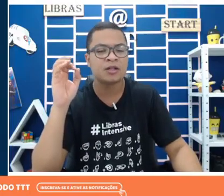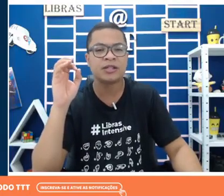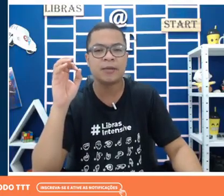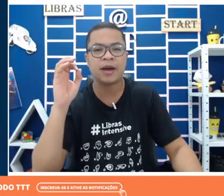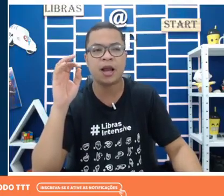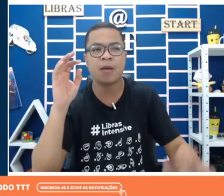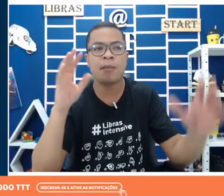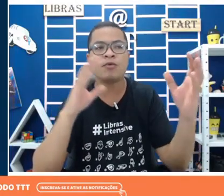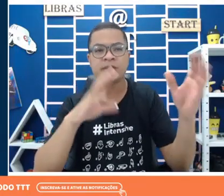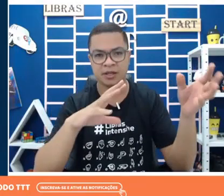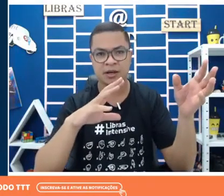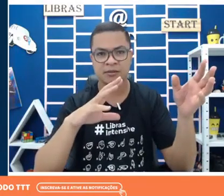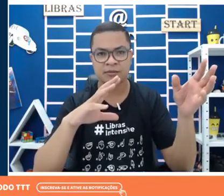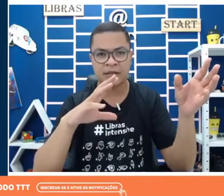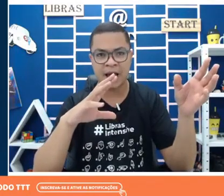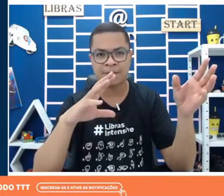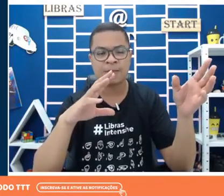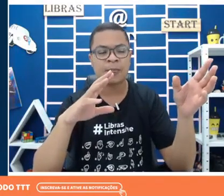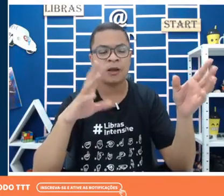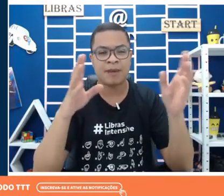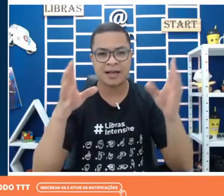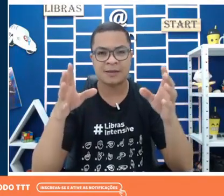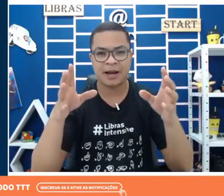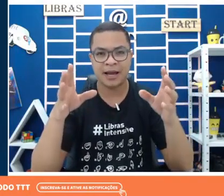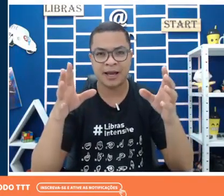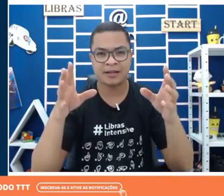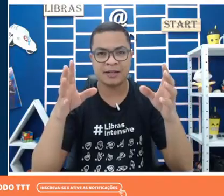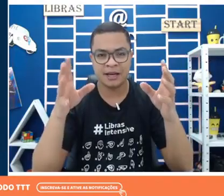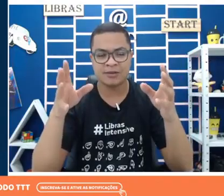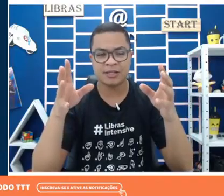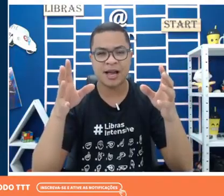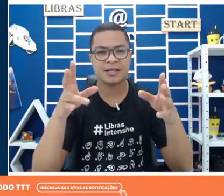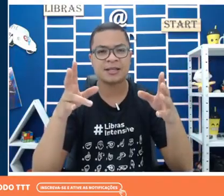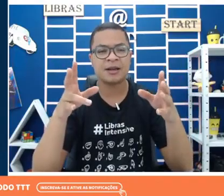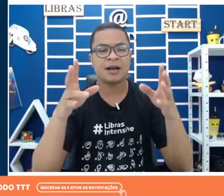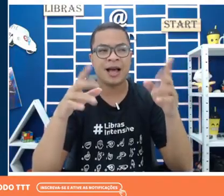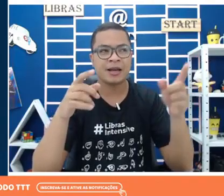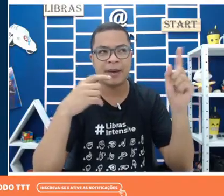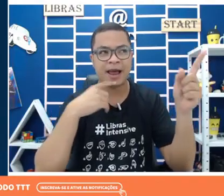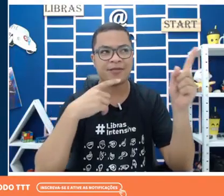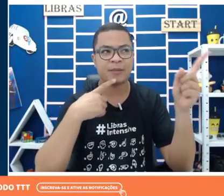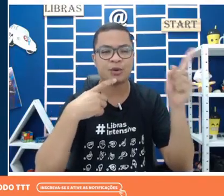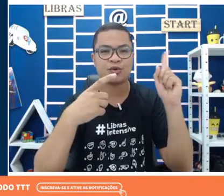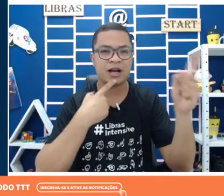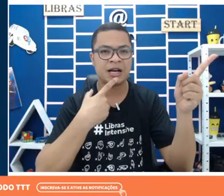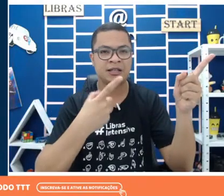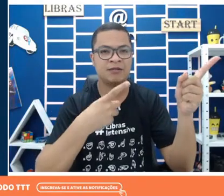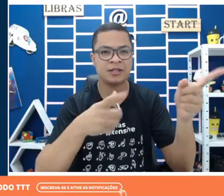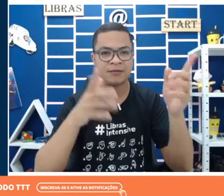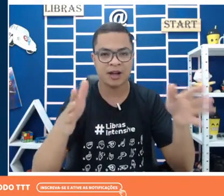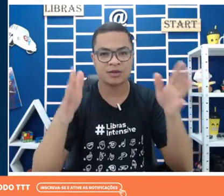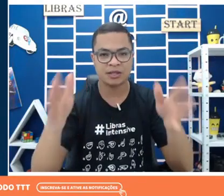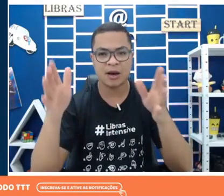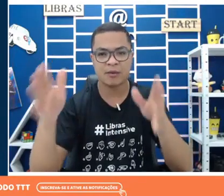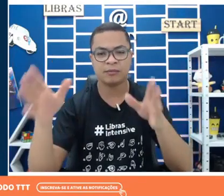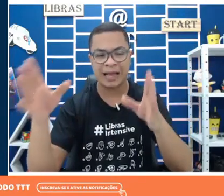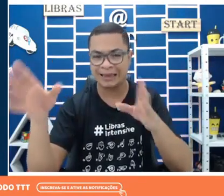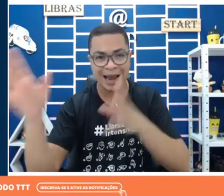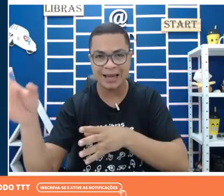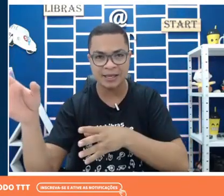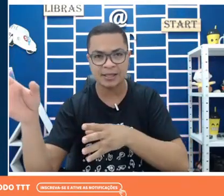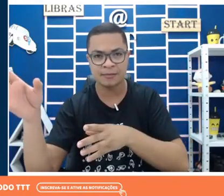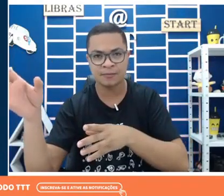Souza. Se você pega lá uma música, tá? E passa para ela em língua de sinais, cada palavra que a pessoa canta, você faz o